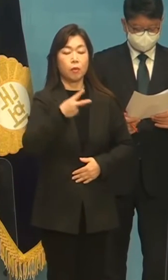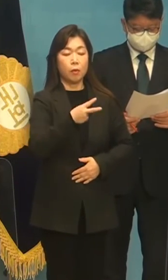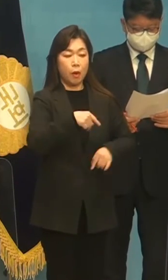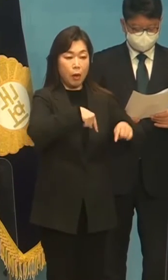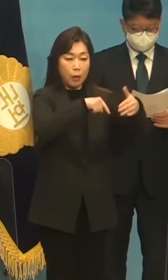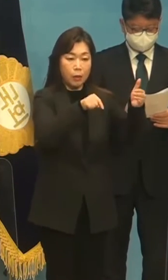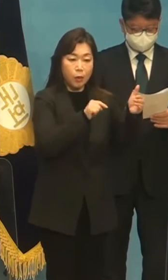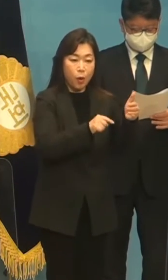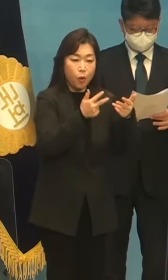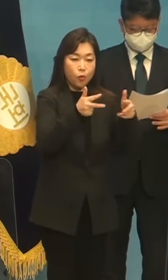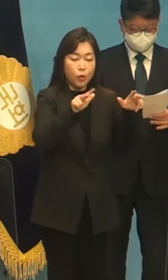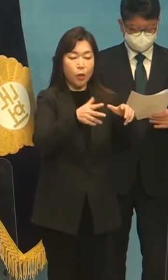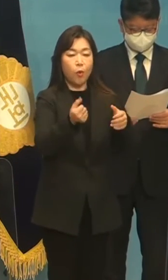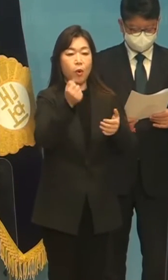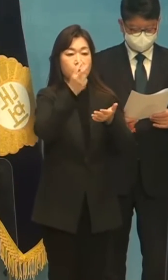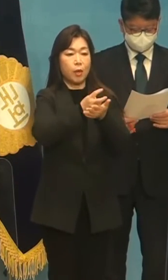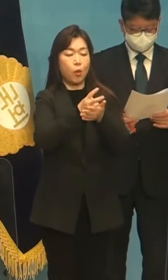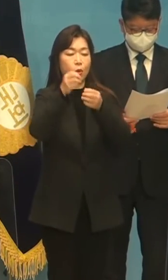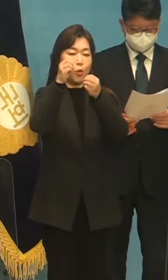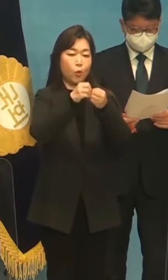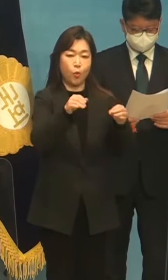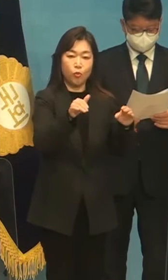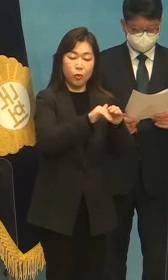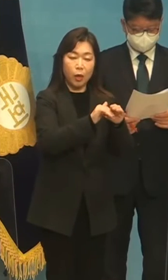당내 국립공원 제도와